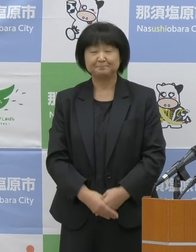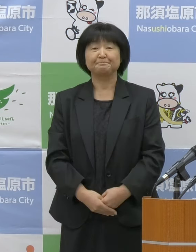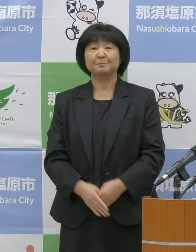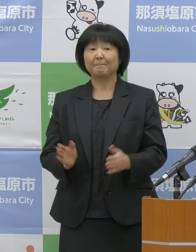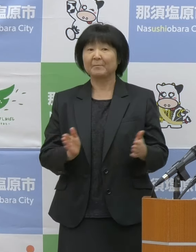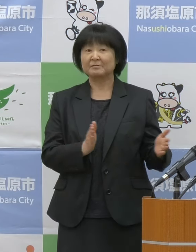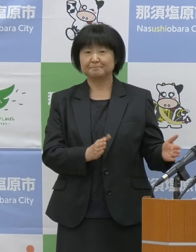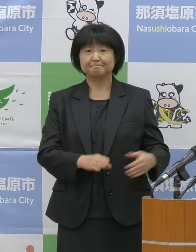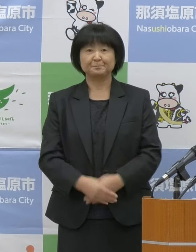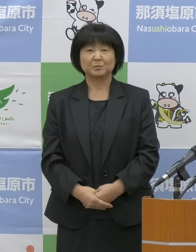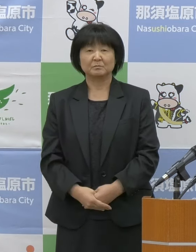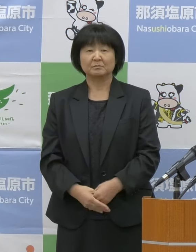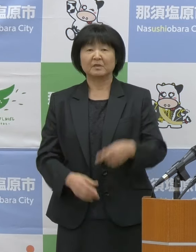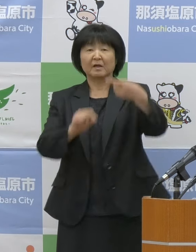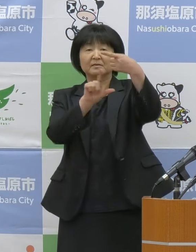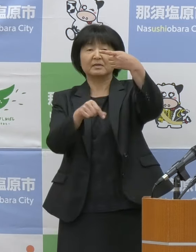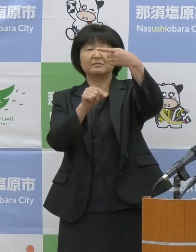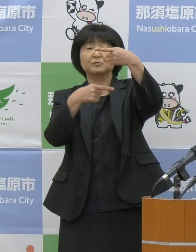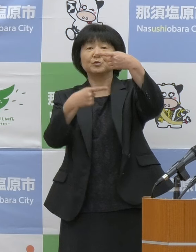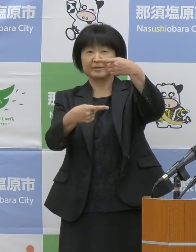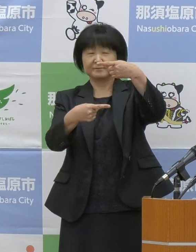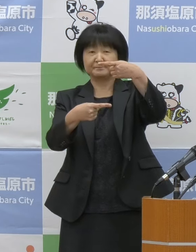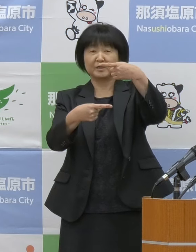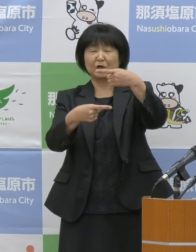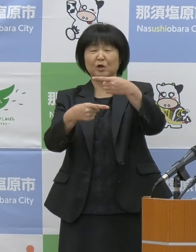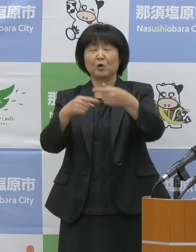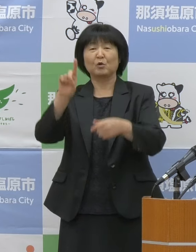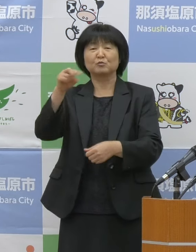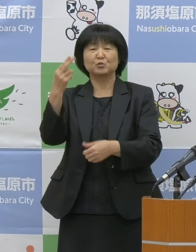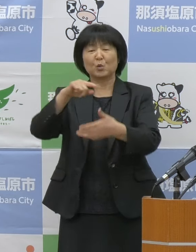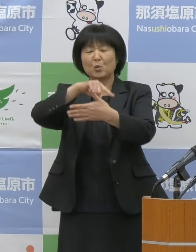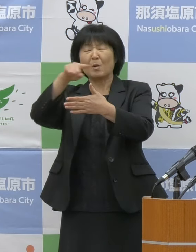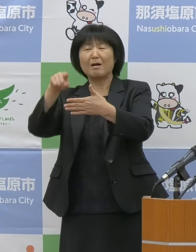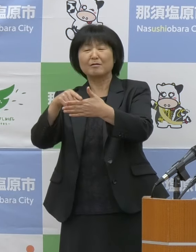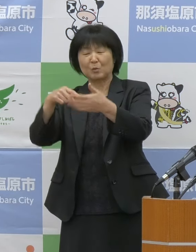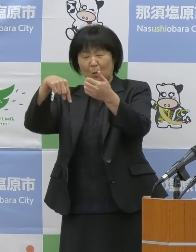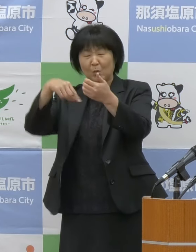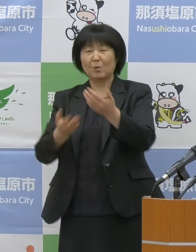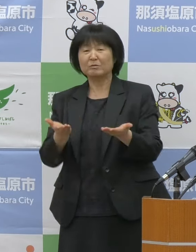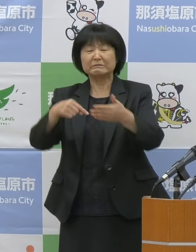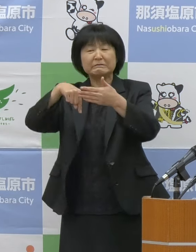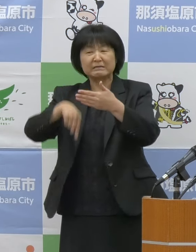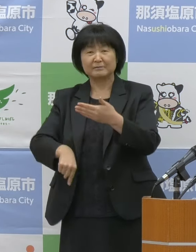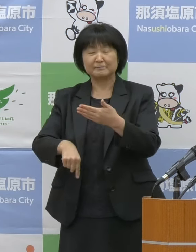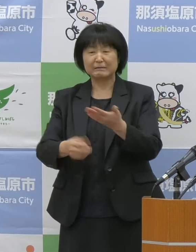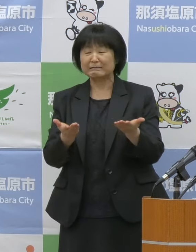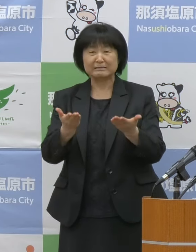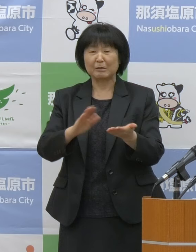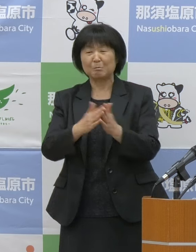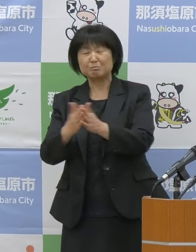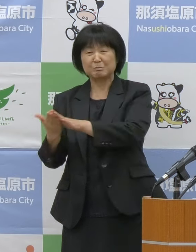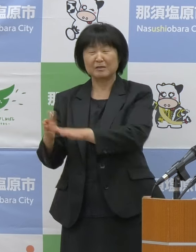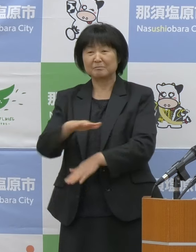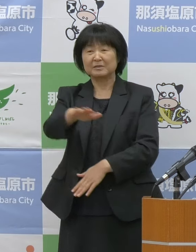ず1月1日に能登半島を震源とする地震で亡くなられた方